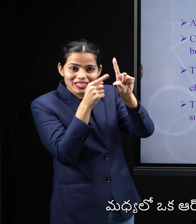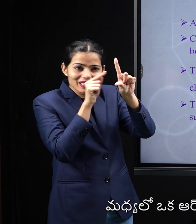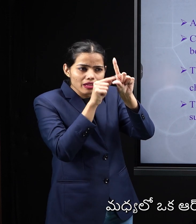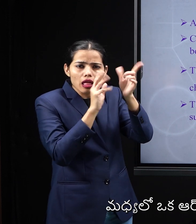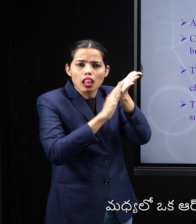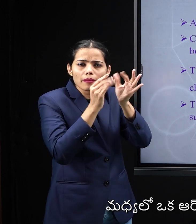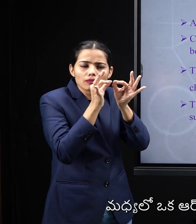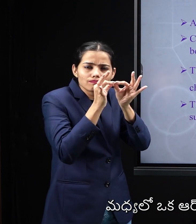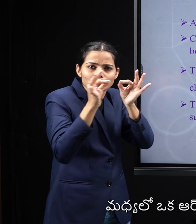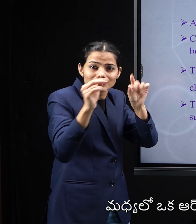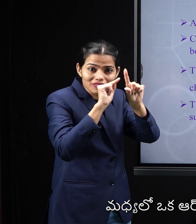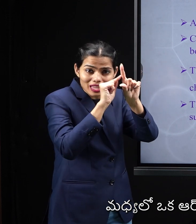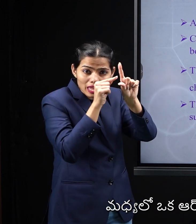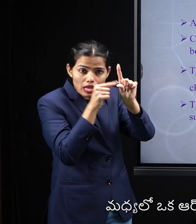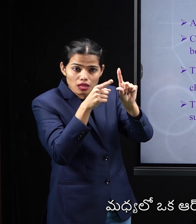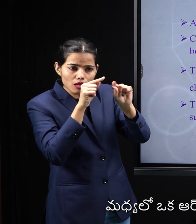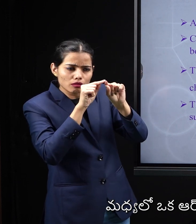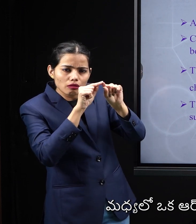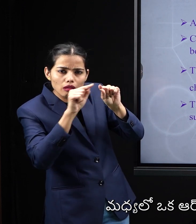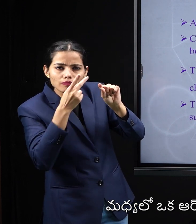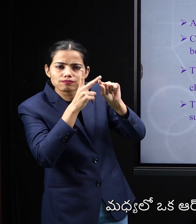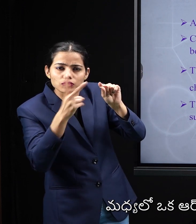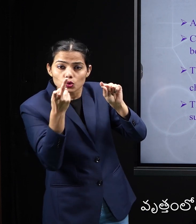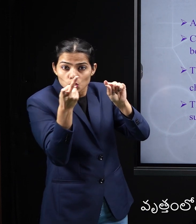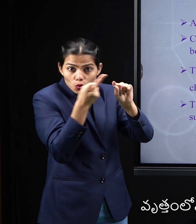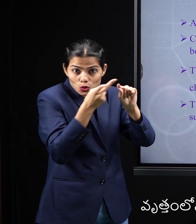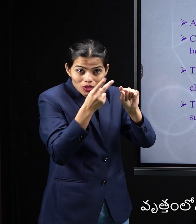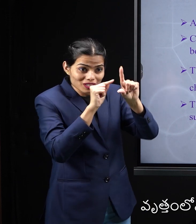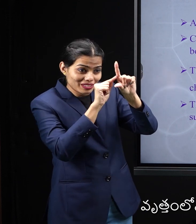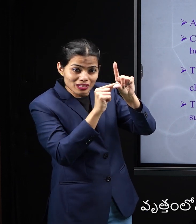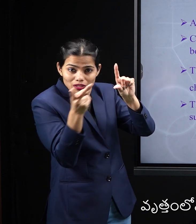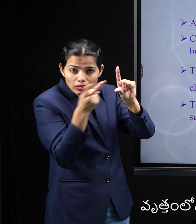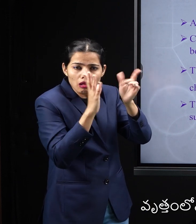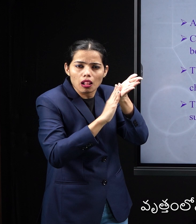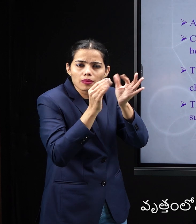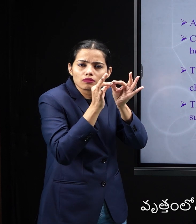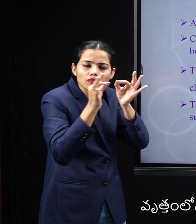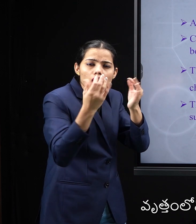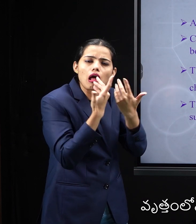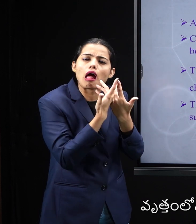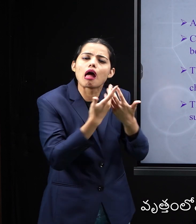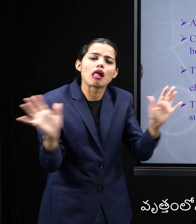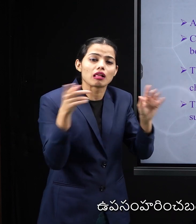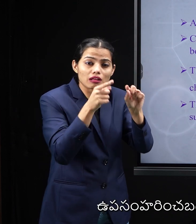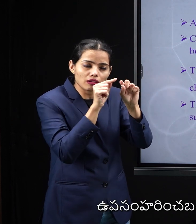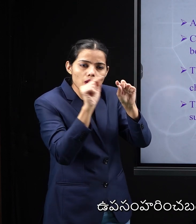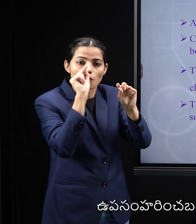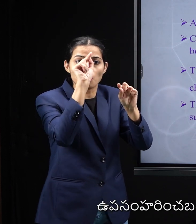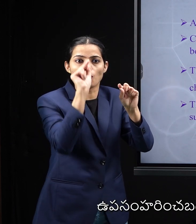ఒక ఆర్క్ ద్వారా ఉపసంహరించబడిన కోణం వృత్తంలోని మరే ఇతర బిందువు వద్దనైనా ఉపసంహరించబడిన